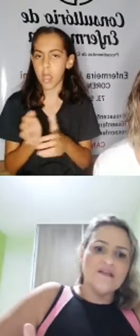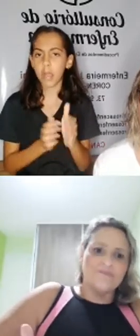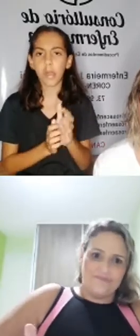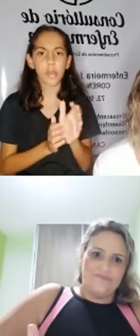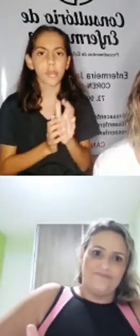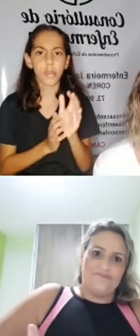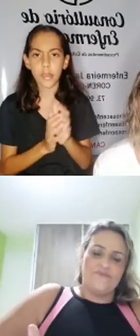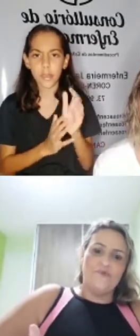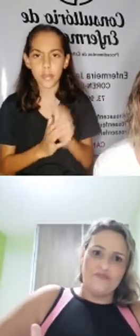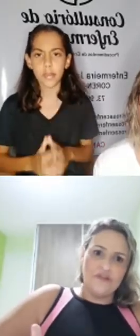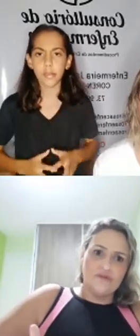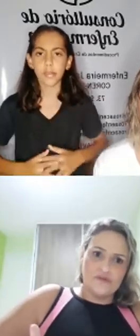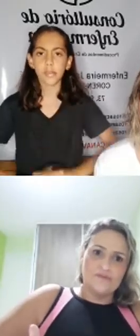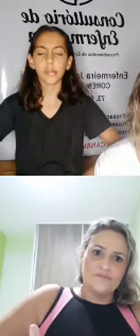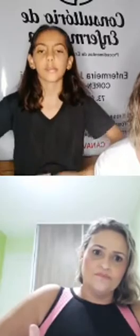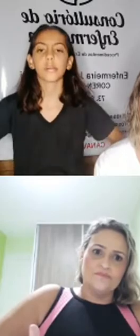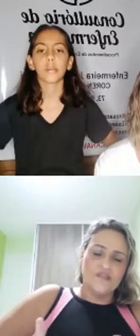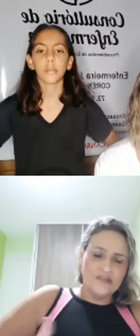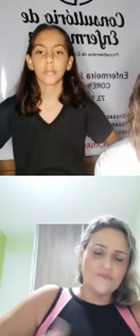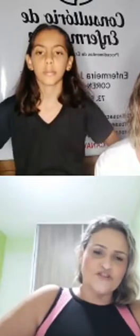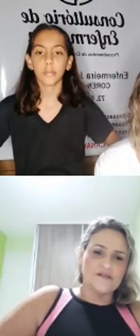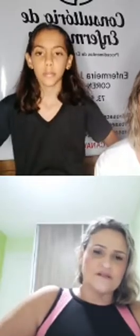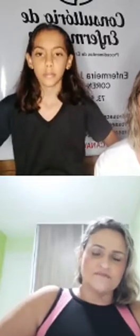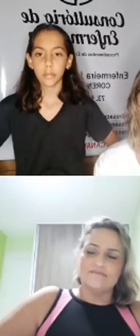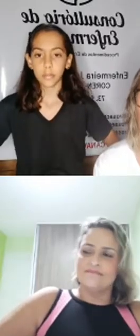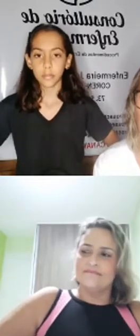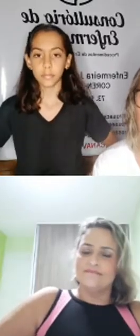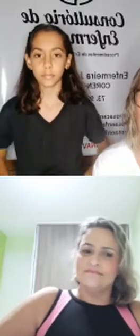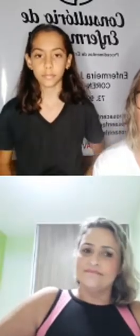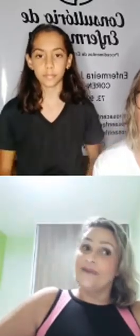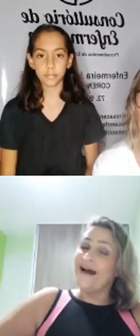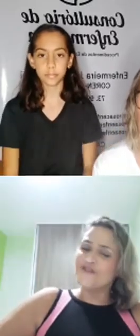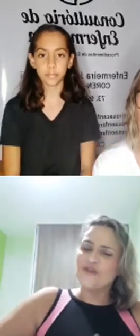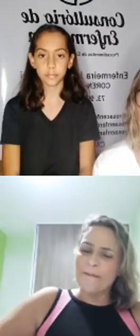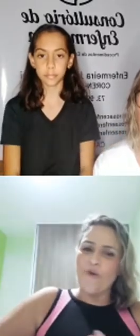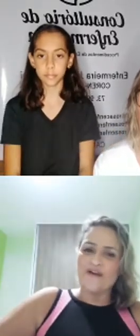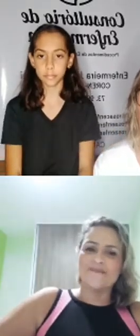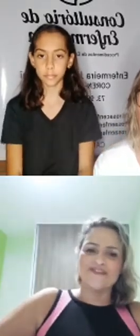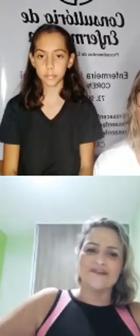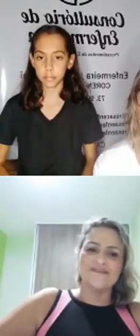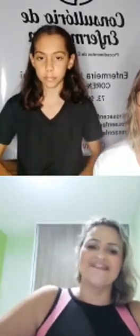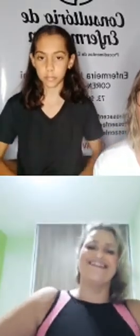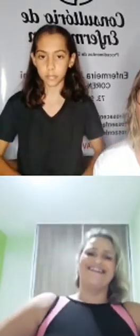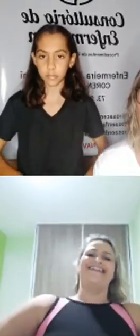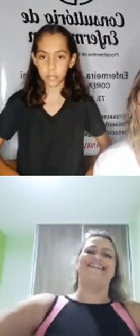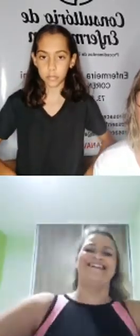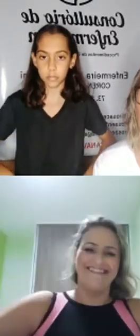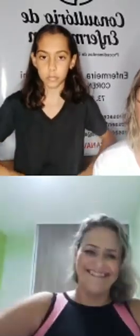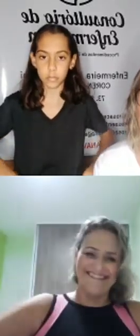contrair o vírus. Temos chance. Acho que poucas, mas temos.